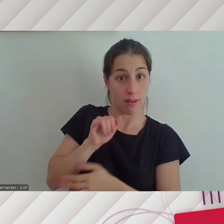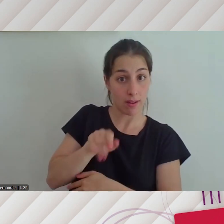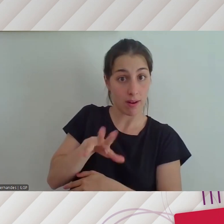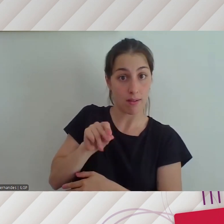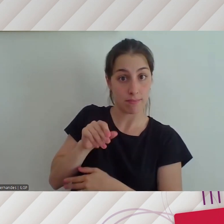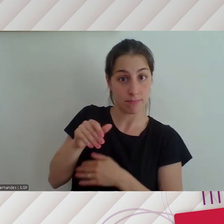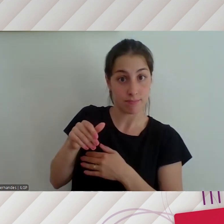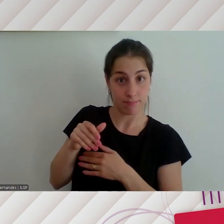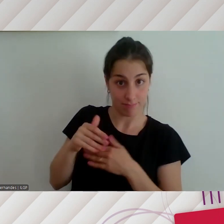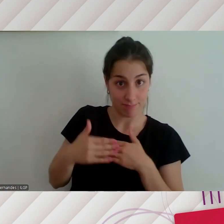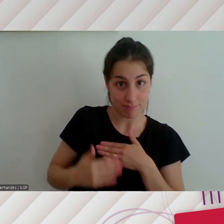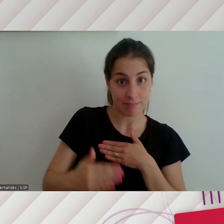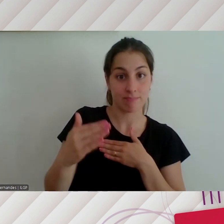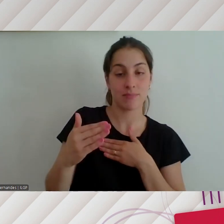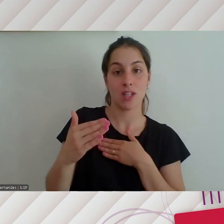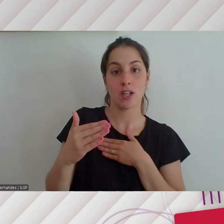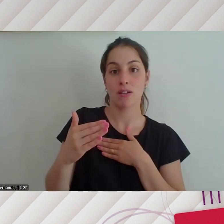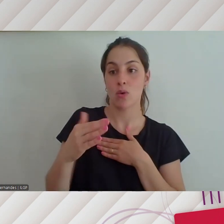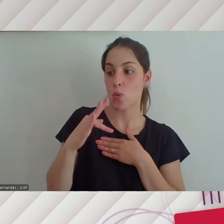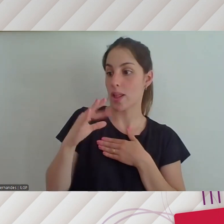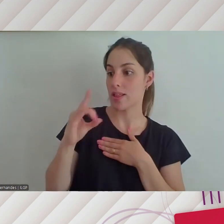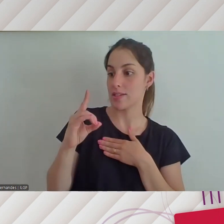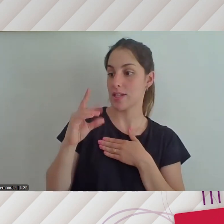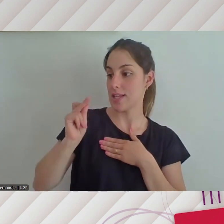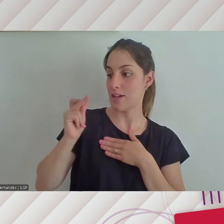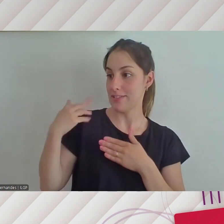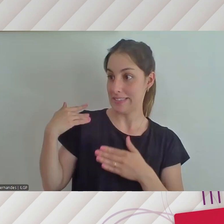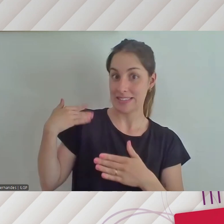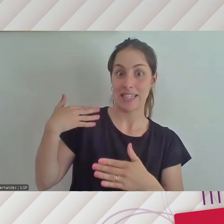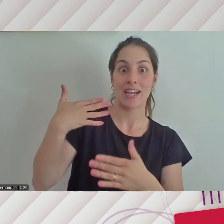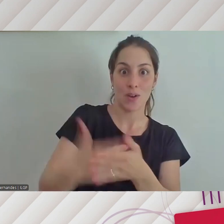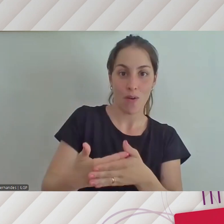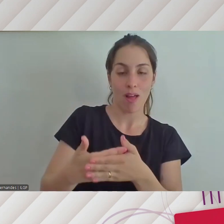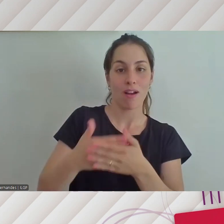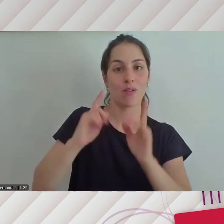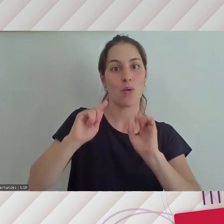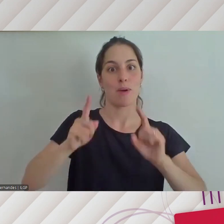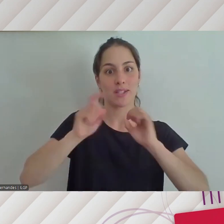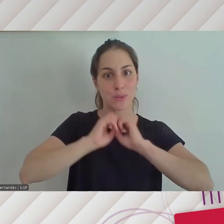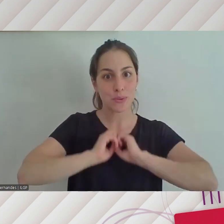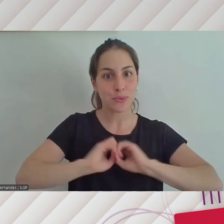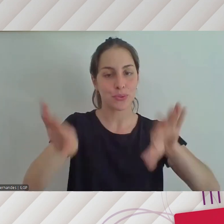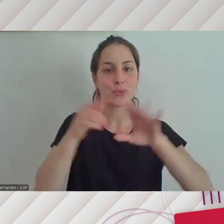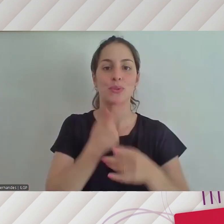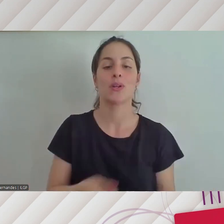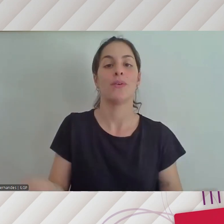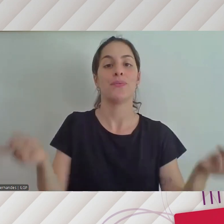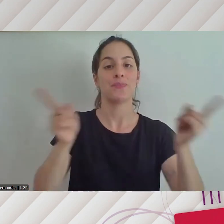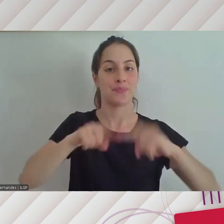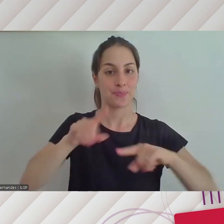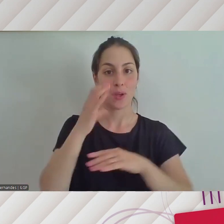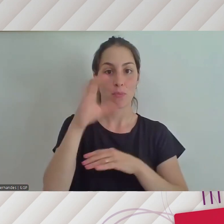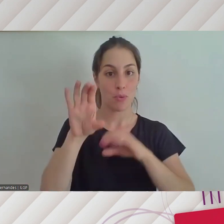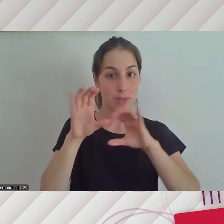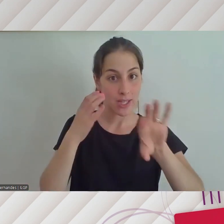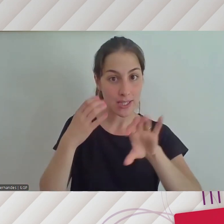sabemos, nestes 46 anos vão começar a ser divulgadas novamente publicações que